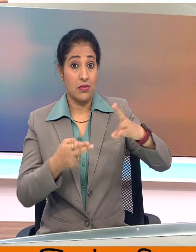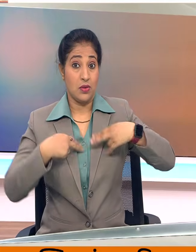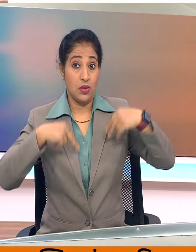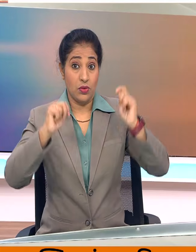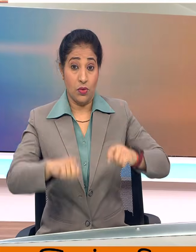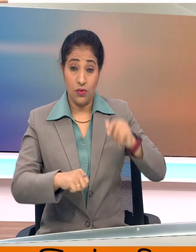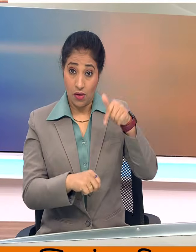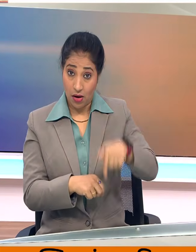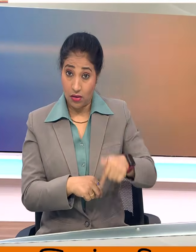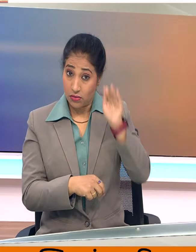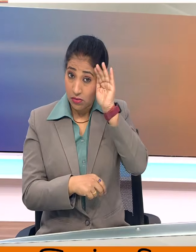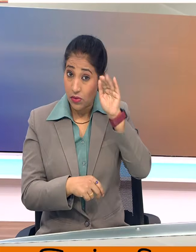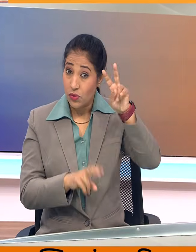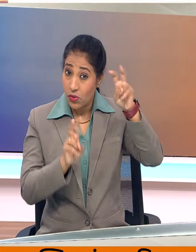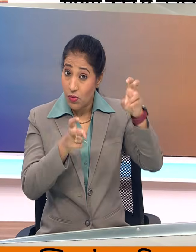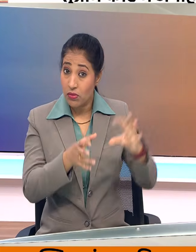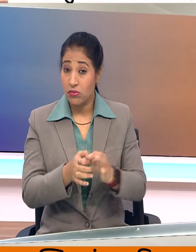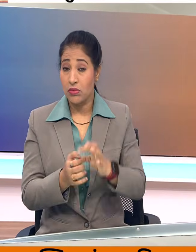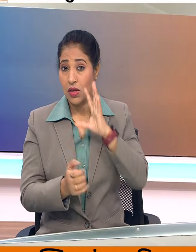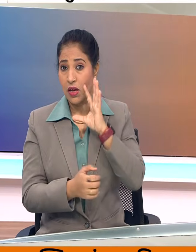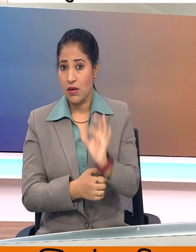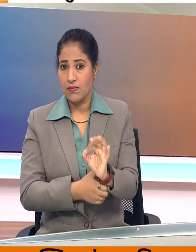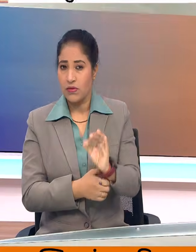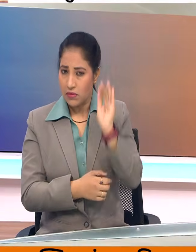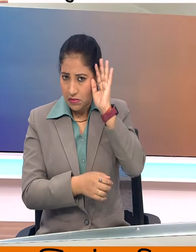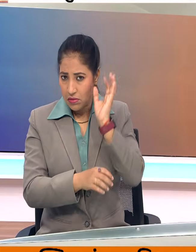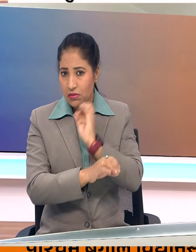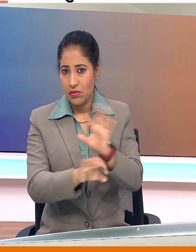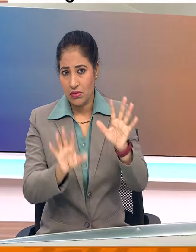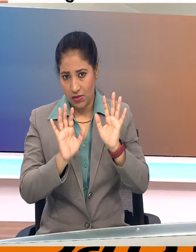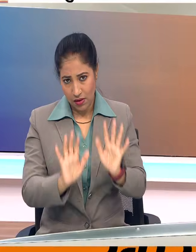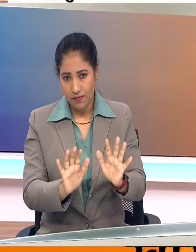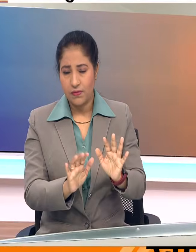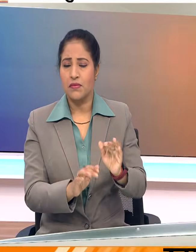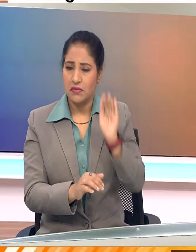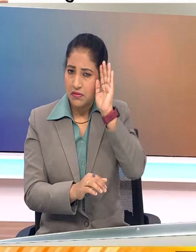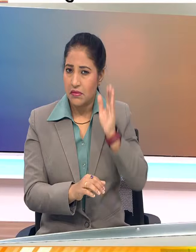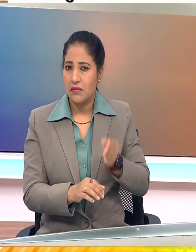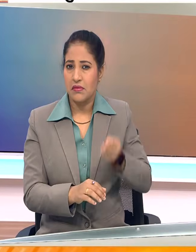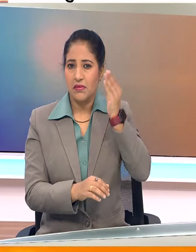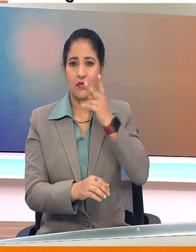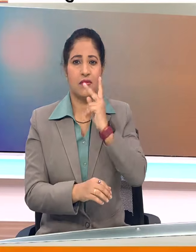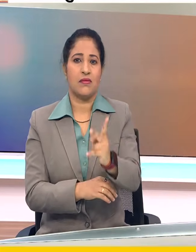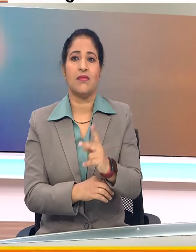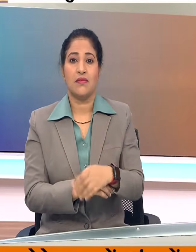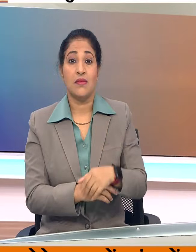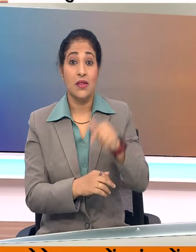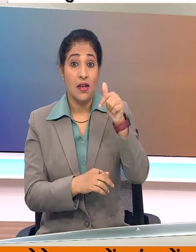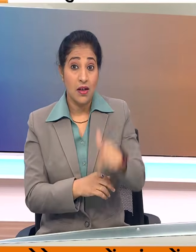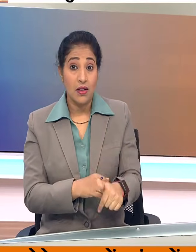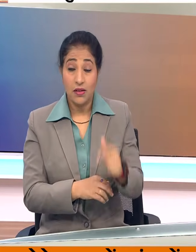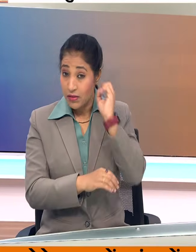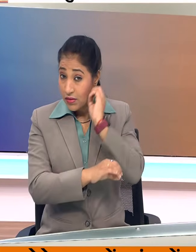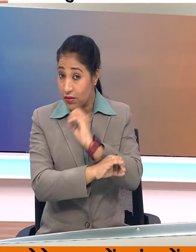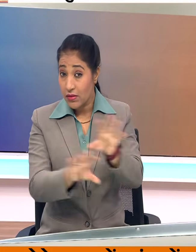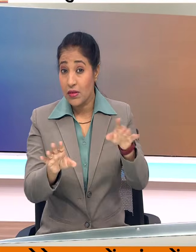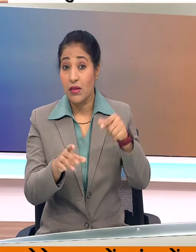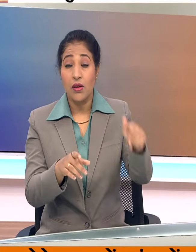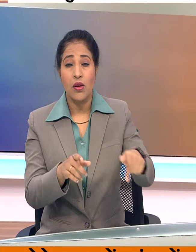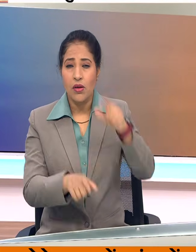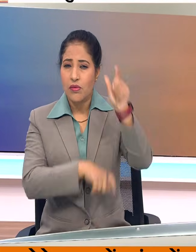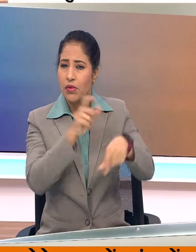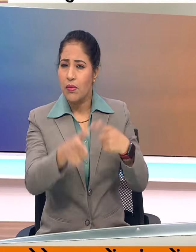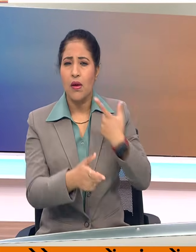सुप्रीम कोर्ट आज इस मामले से जुड़ी एक अहम जनहित याचिका पर सुनवाई करने जा रहा है। आपको बता दें कि ये